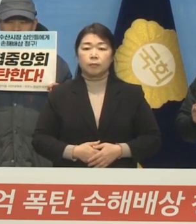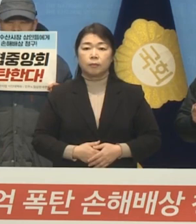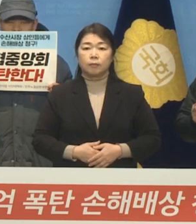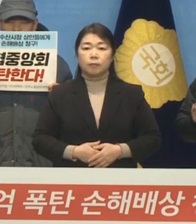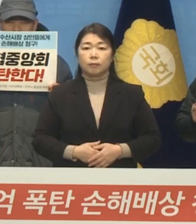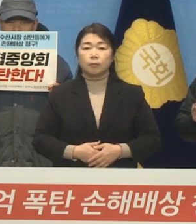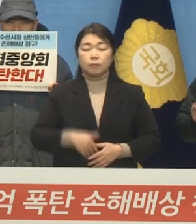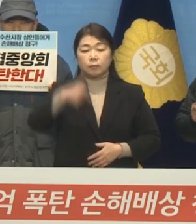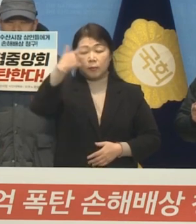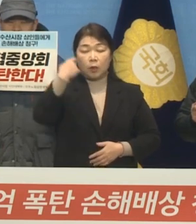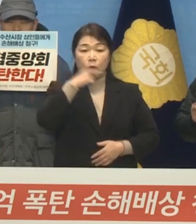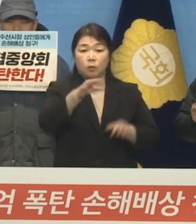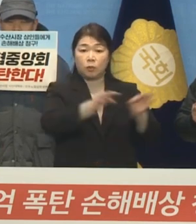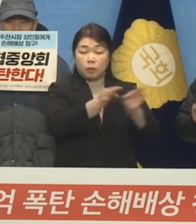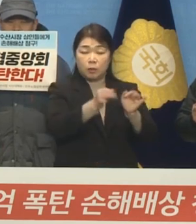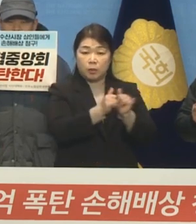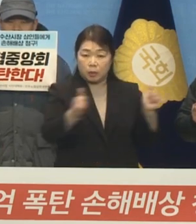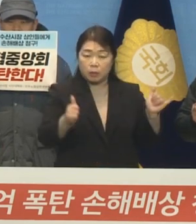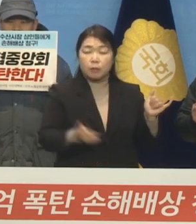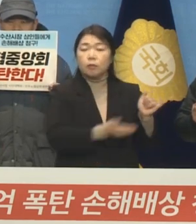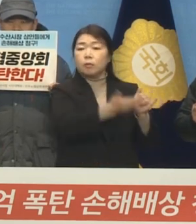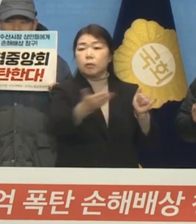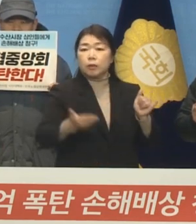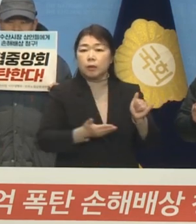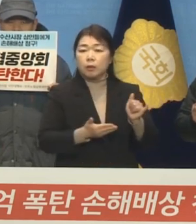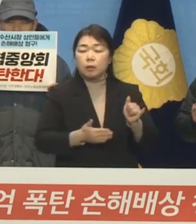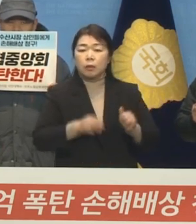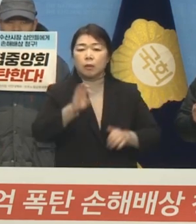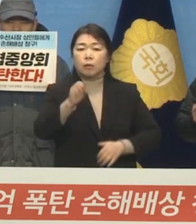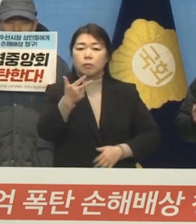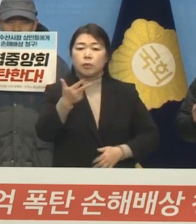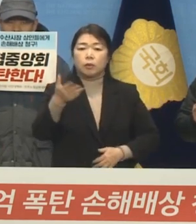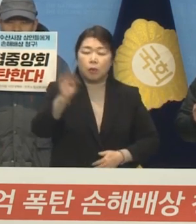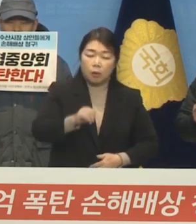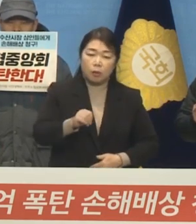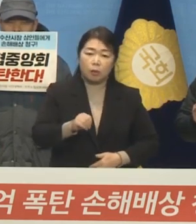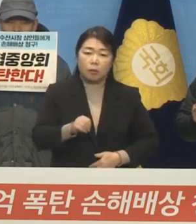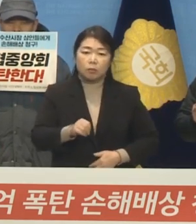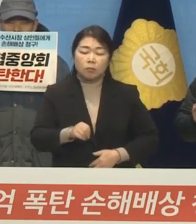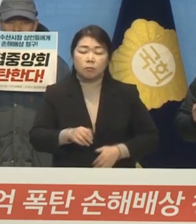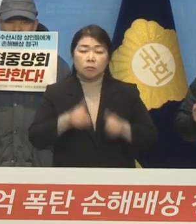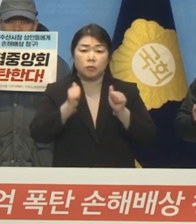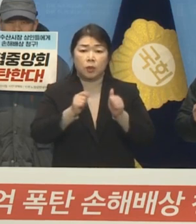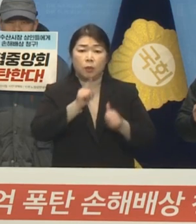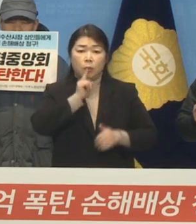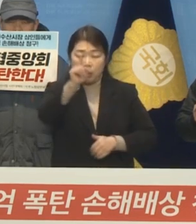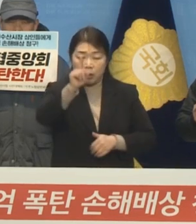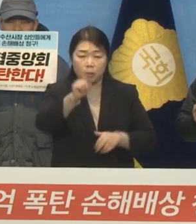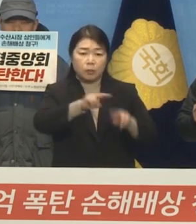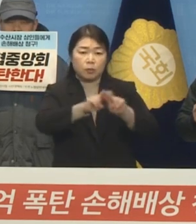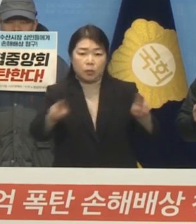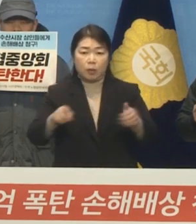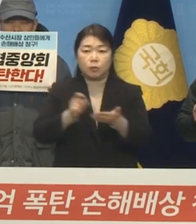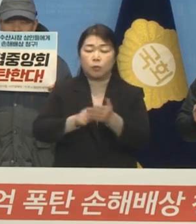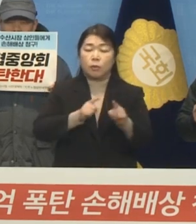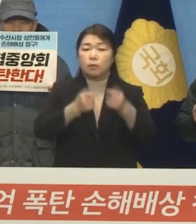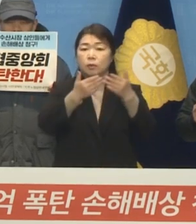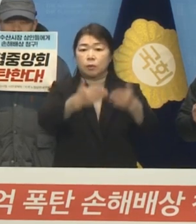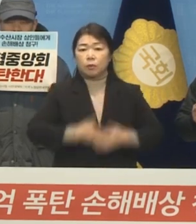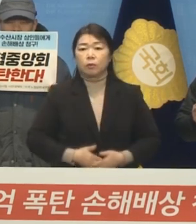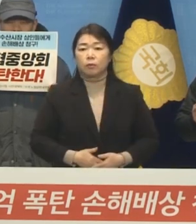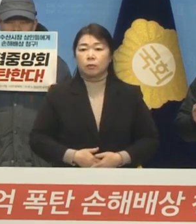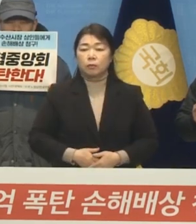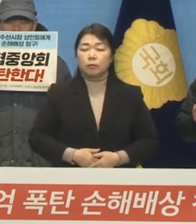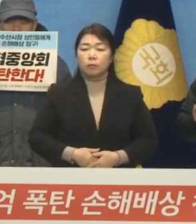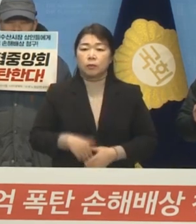구 노량진 수산시장 상인들에게 47억 폭탄 손배소 철회 촉구 및 수협 중앙의